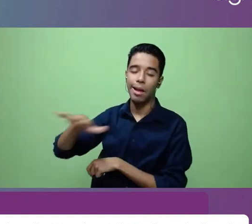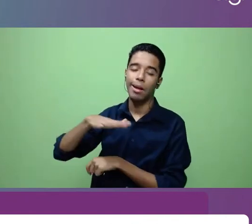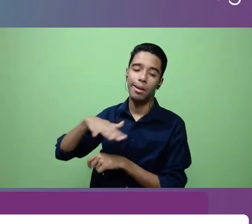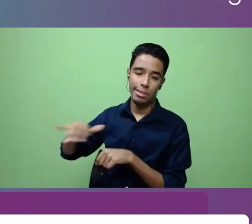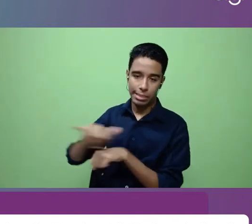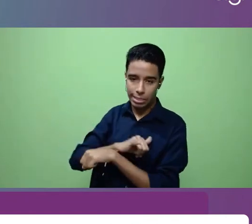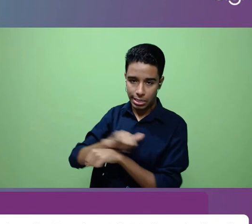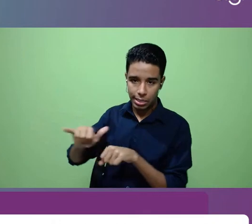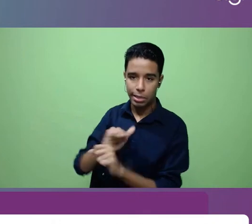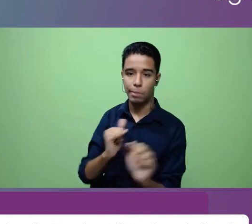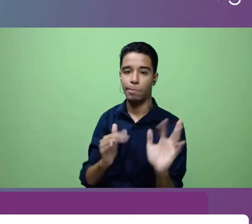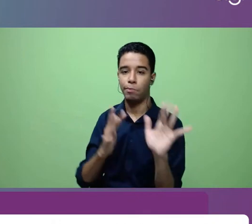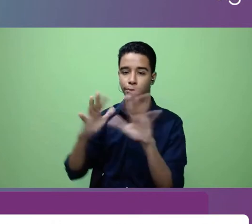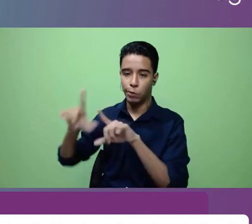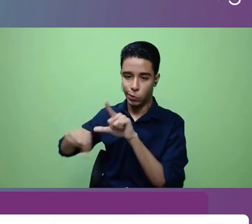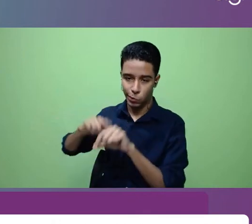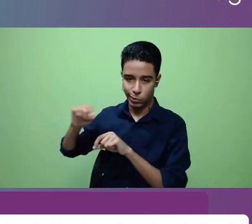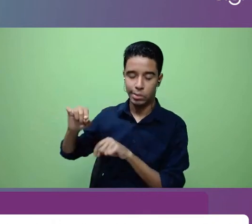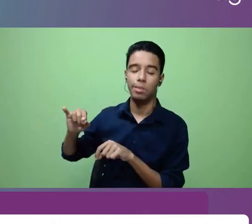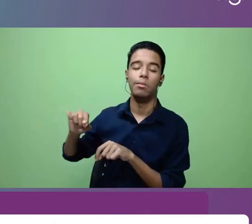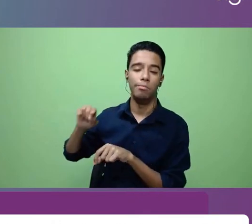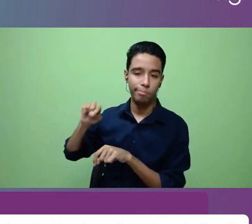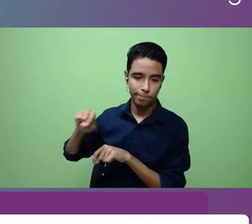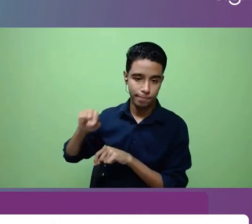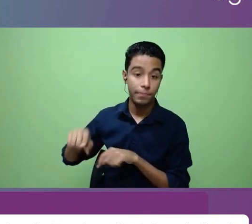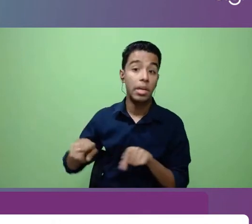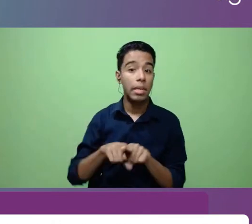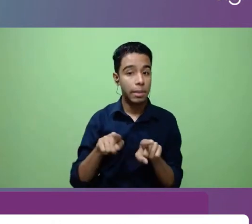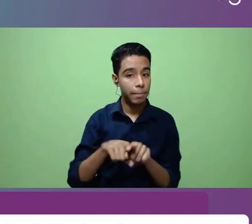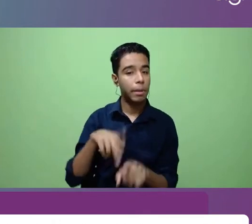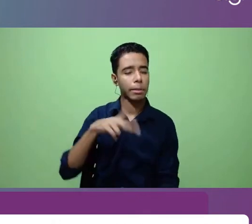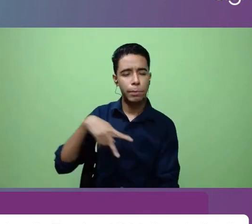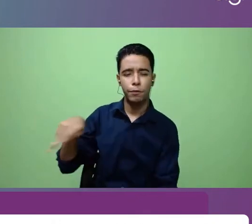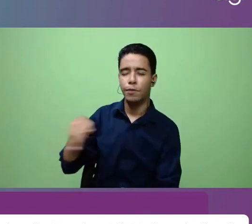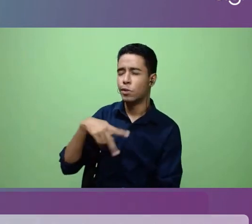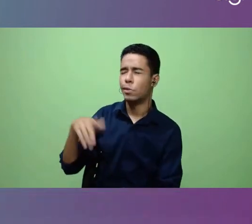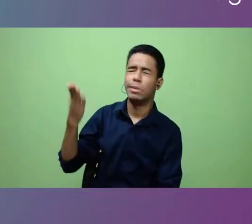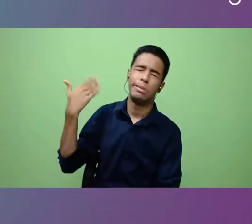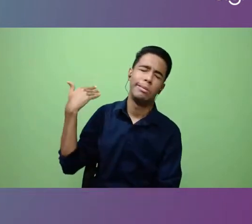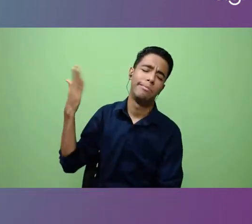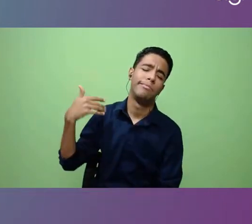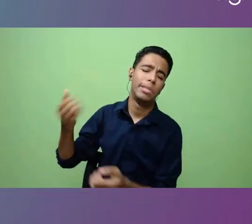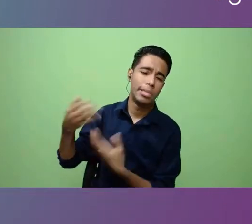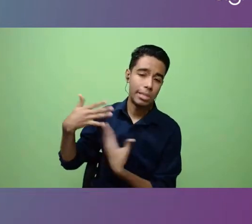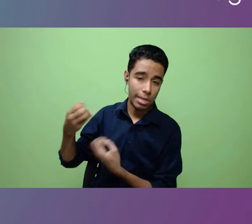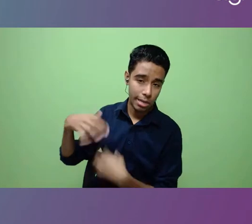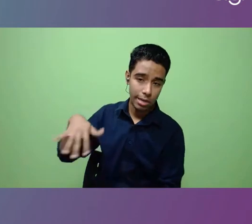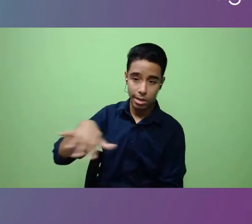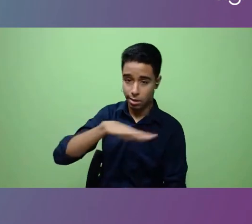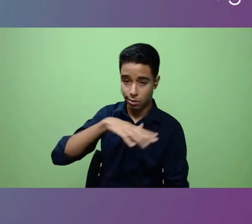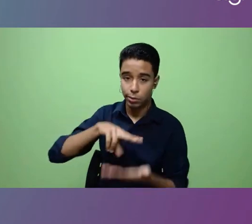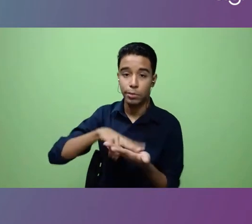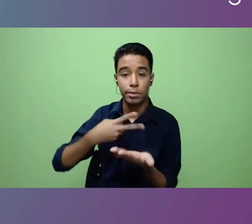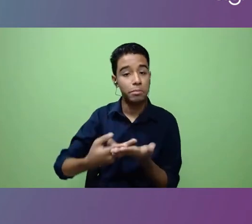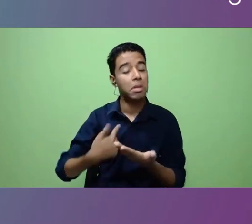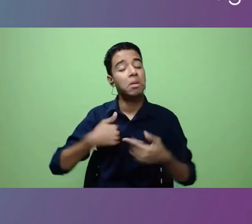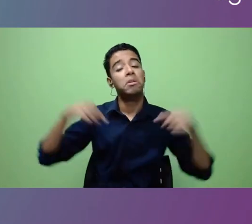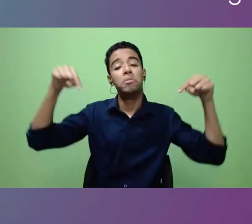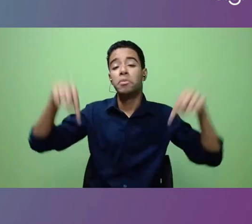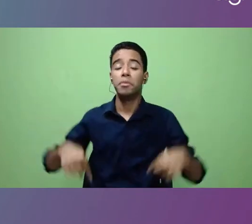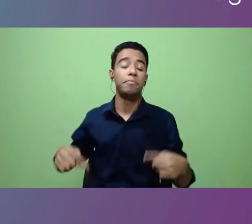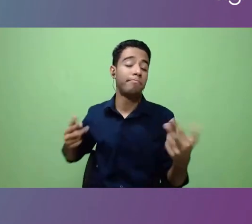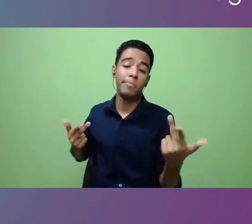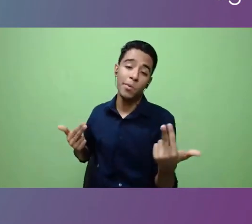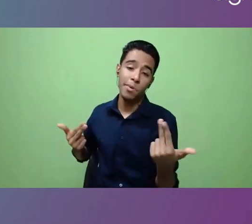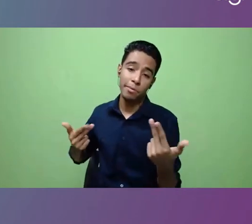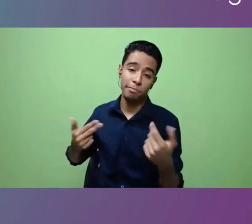compartilharam conhecimentos de tradução. Então, por que não fazer isso com vocês? Então, lá estou eu aqui, fazendo a minha parte, compartilhando conhecimentos com